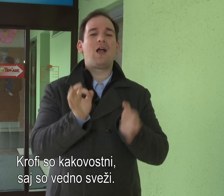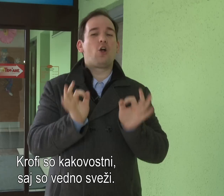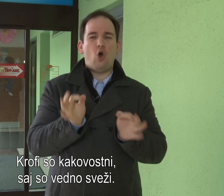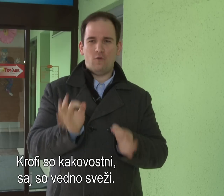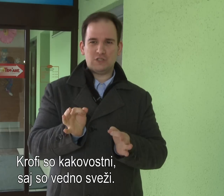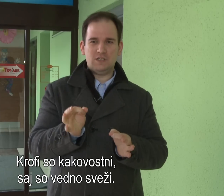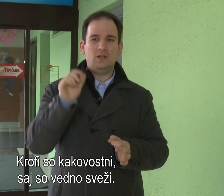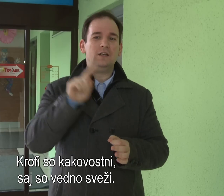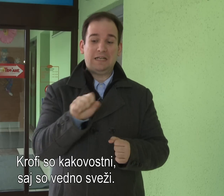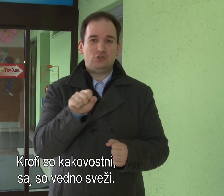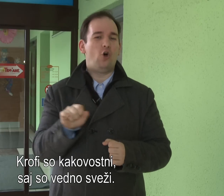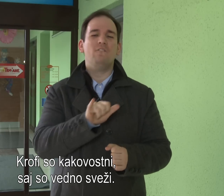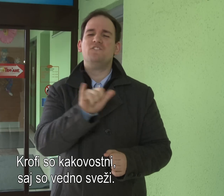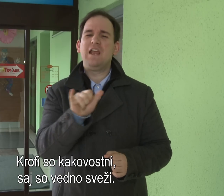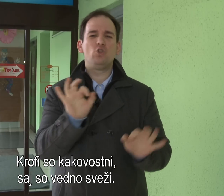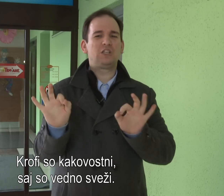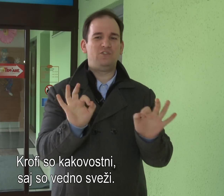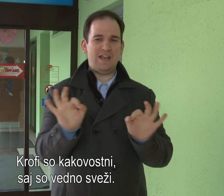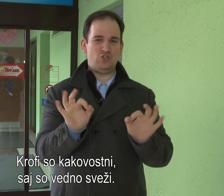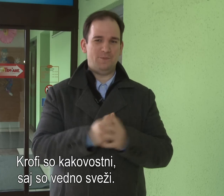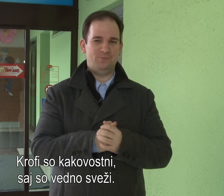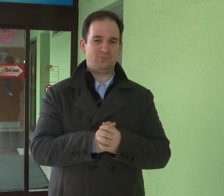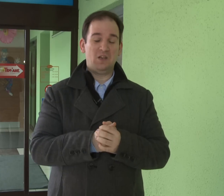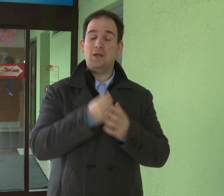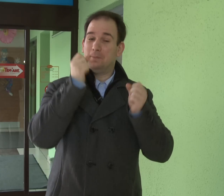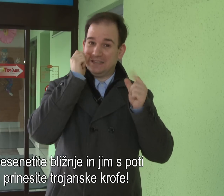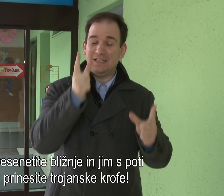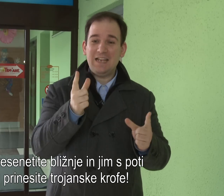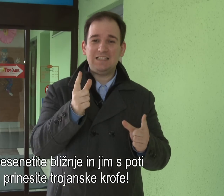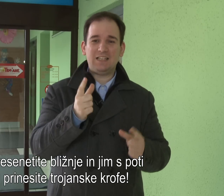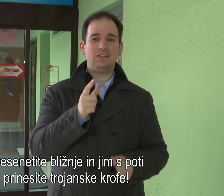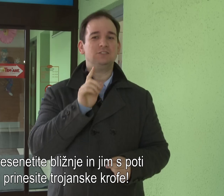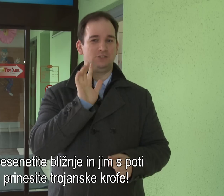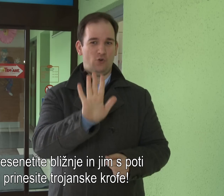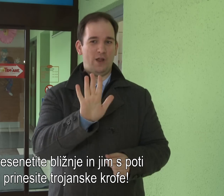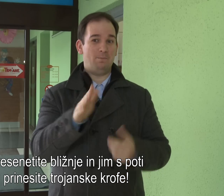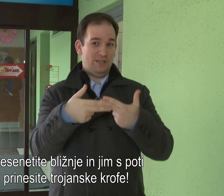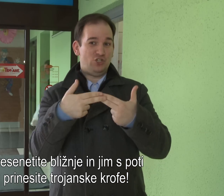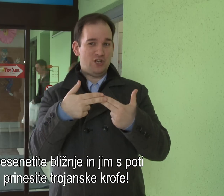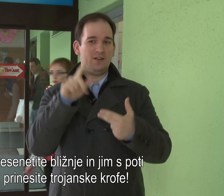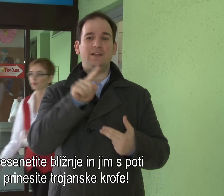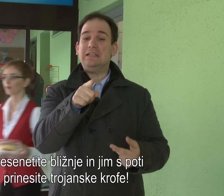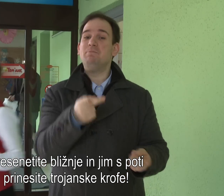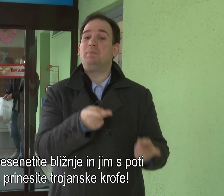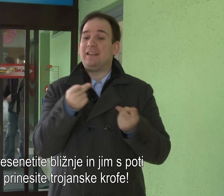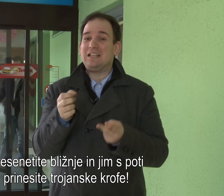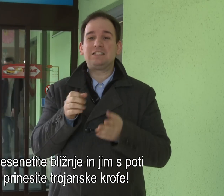so kakovostni, saj so vedno sveži. Presenetite svoje